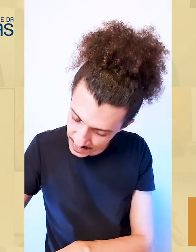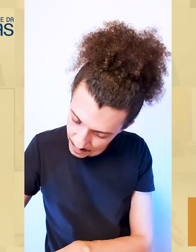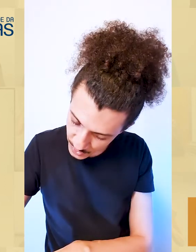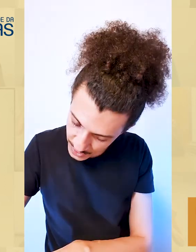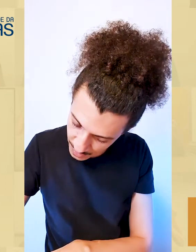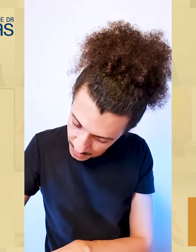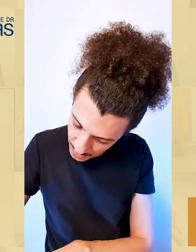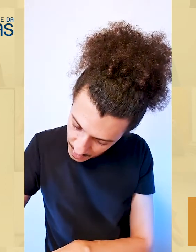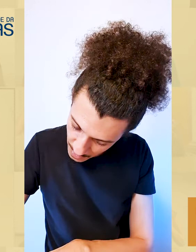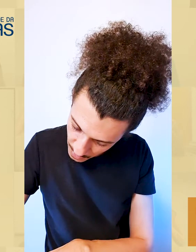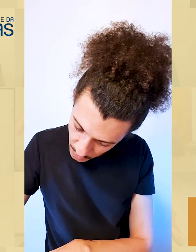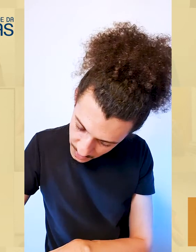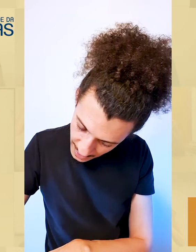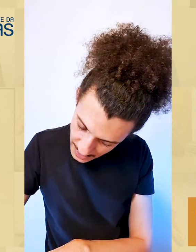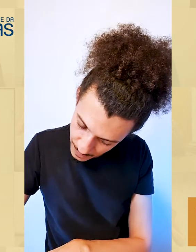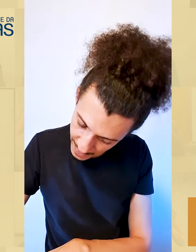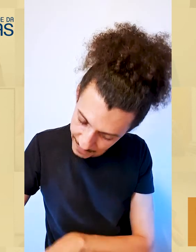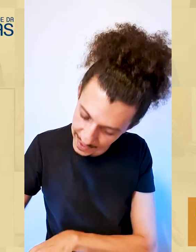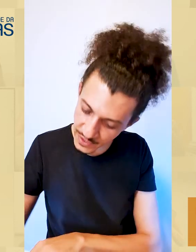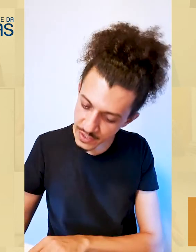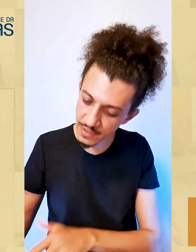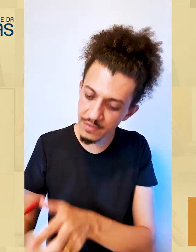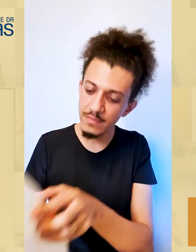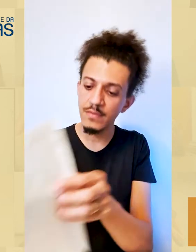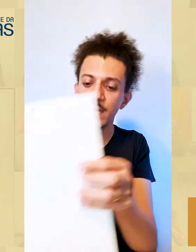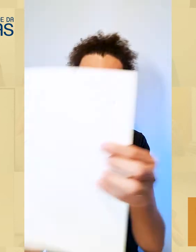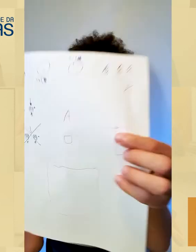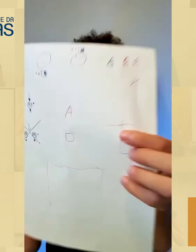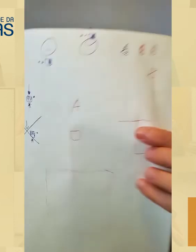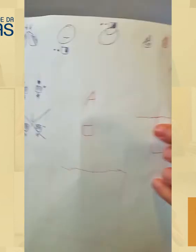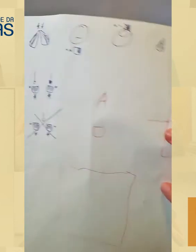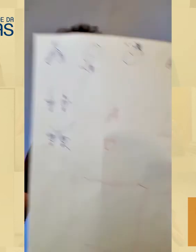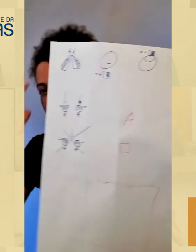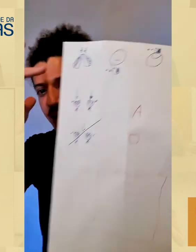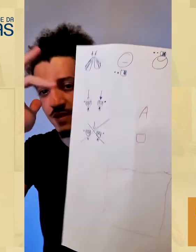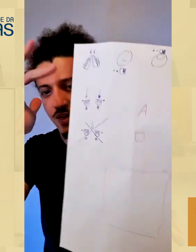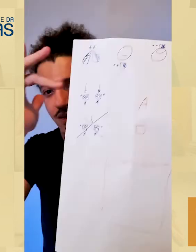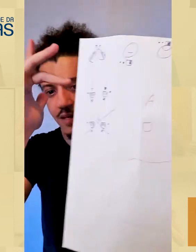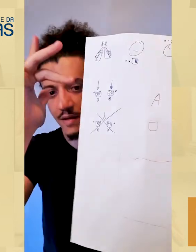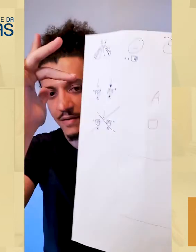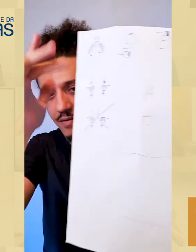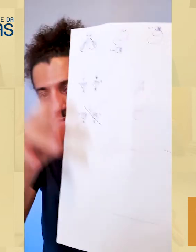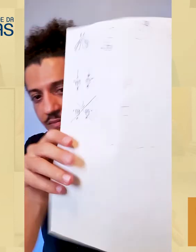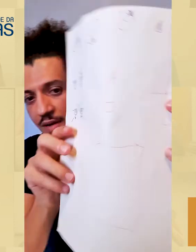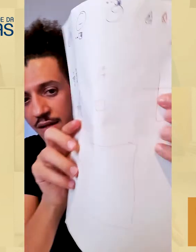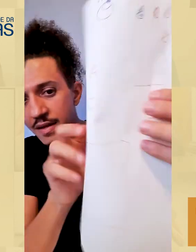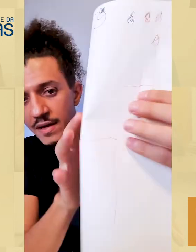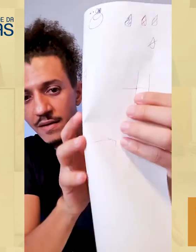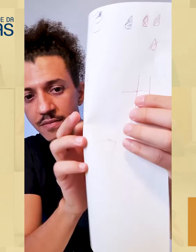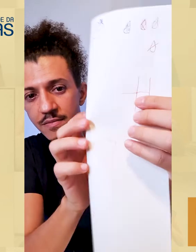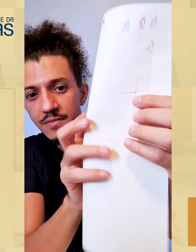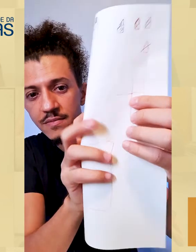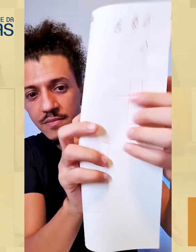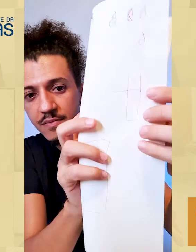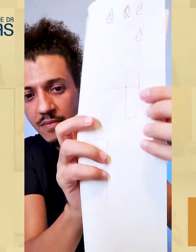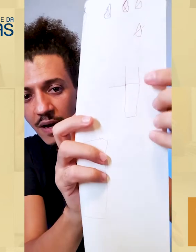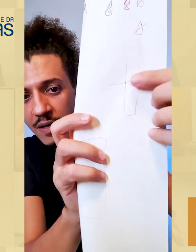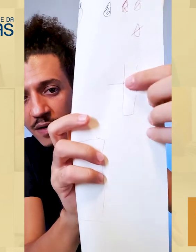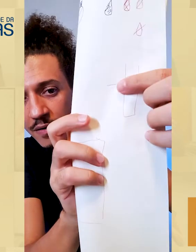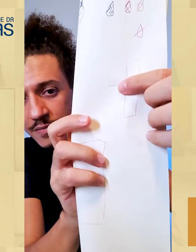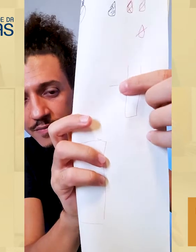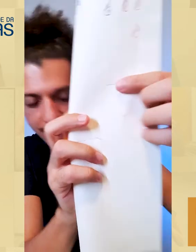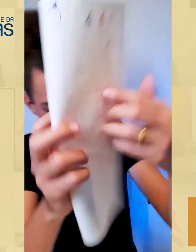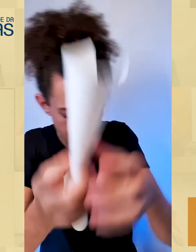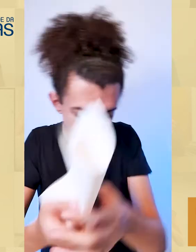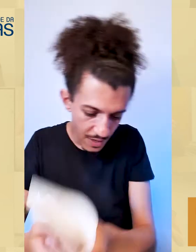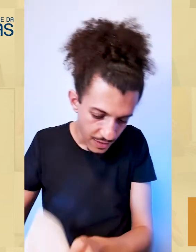Depois você puxa um traço para frente, assim, que é esse dedo aqui. Cadê? Aqui,